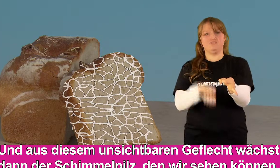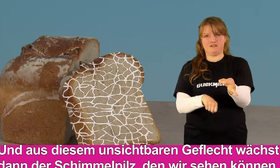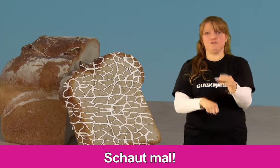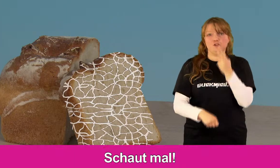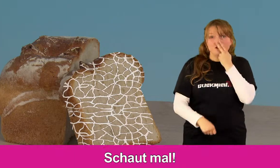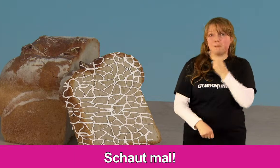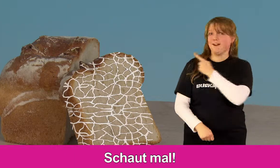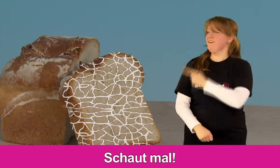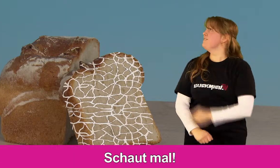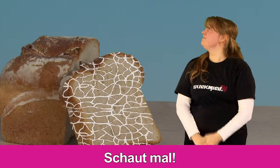Schaut mal!